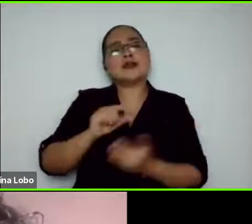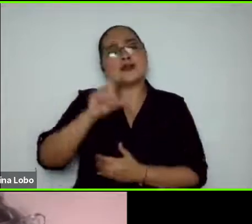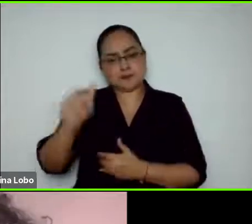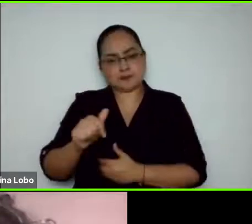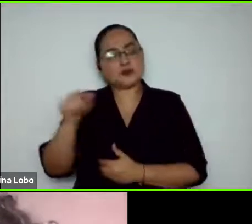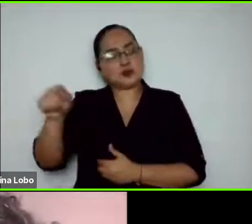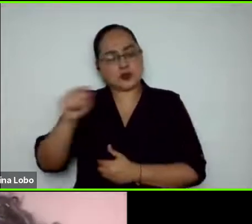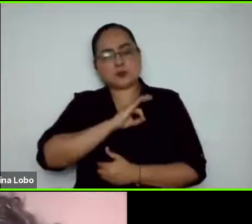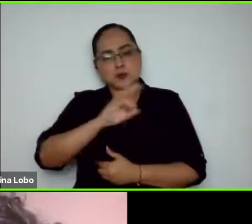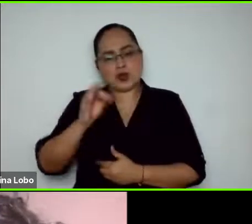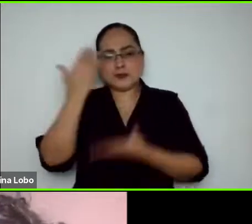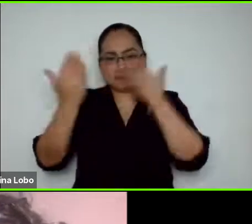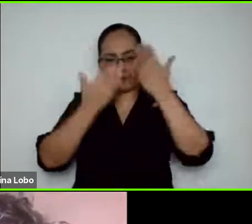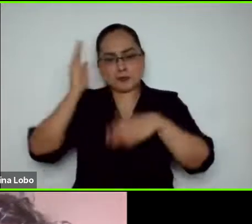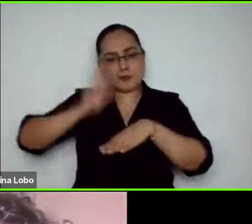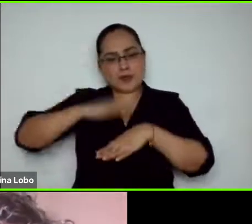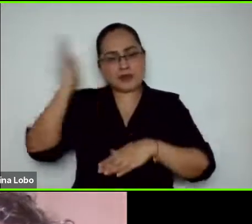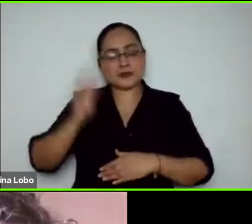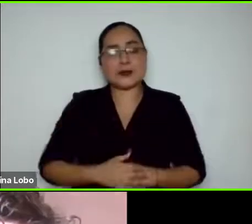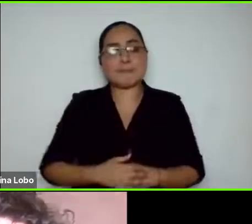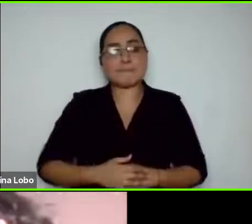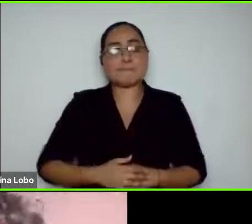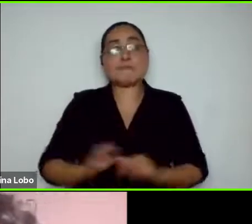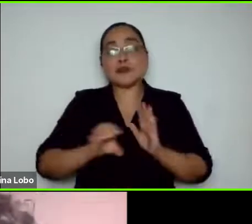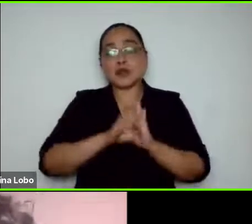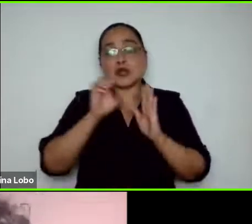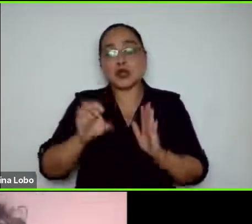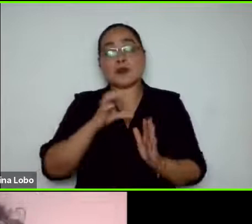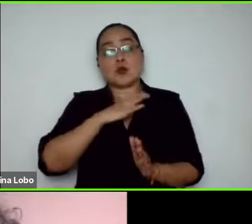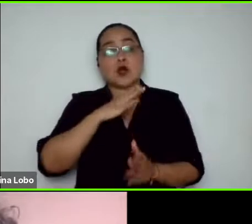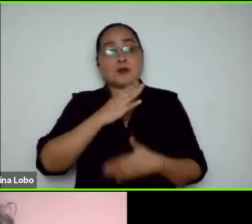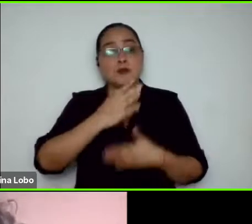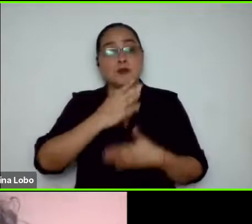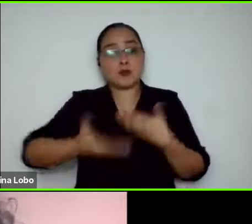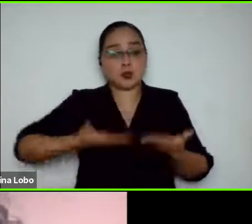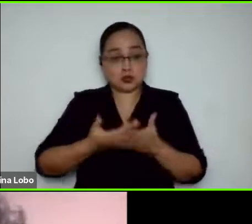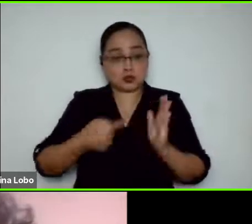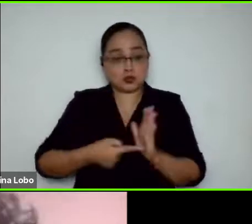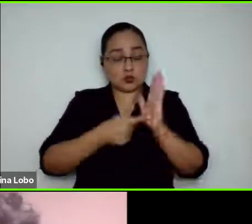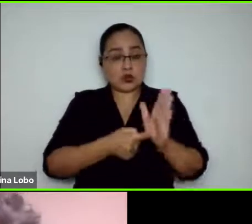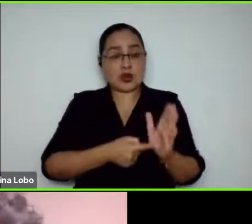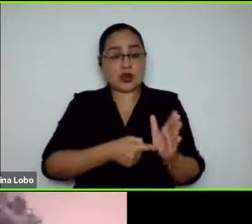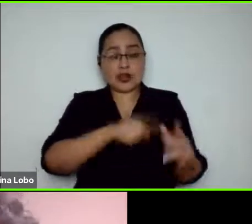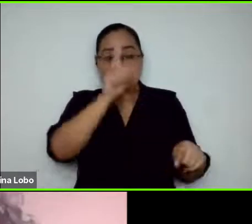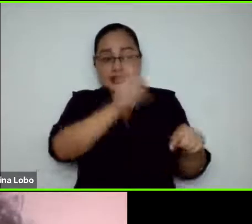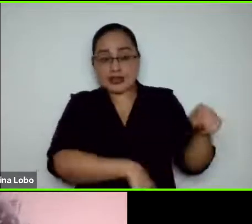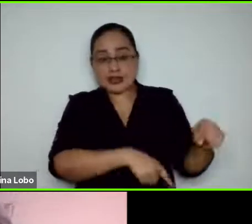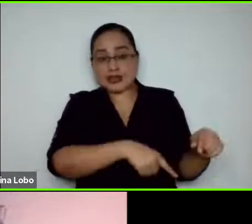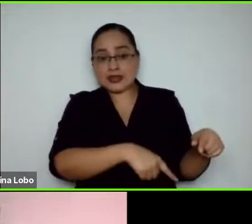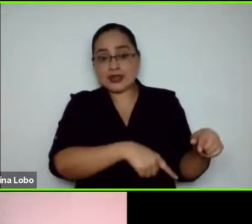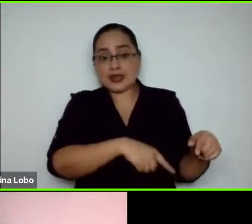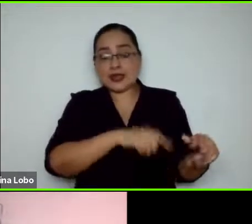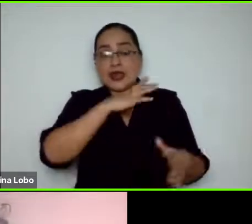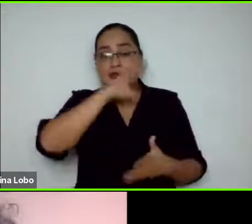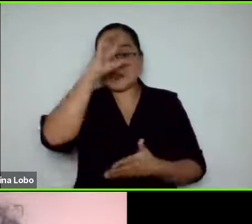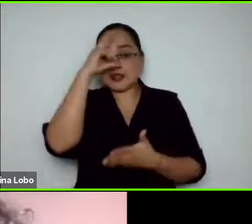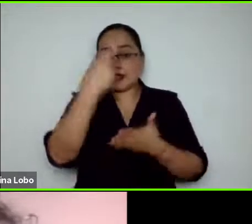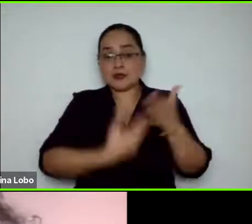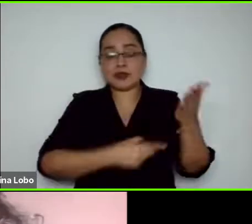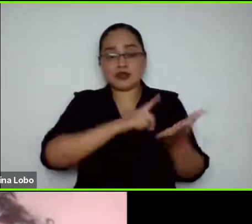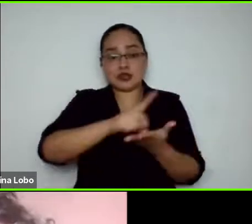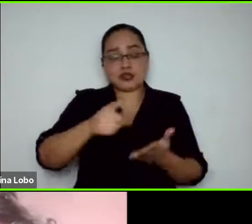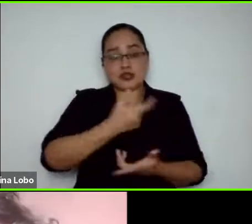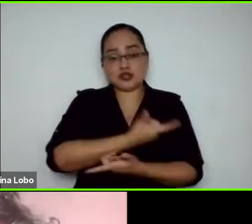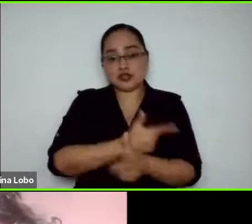pero adelantarles, por ejemplo, cuando se plantea la restricción, si alguien argumenta que se viola la libertad de expresión por una